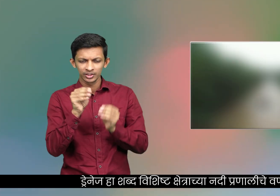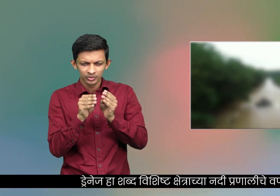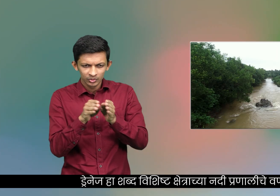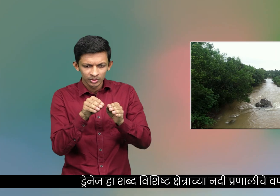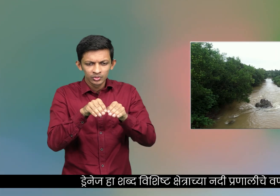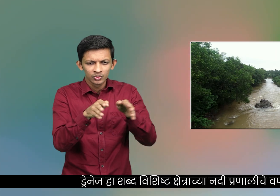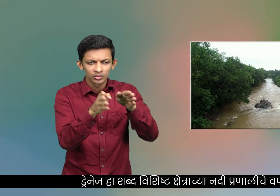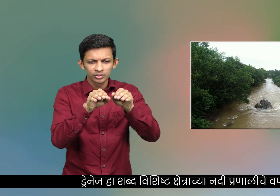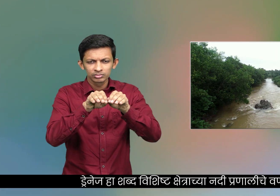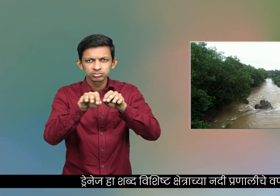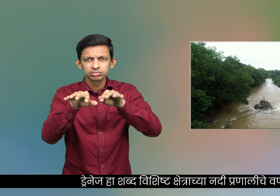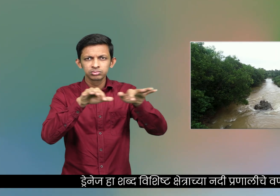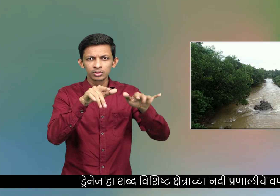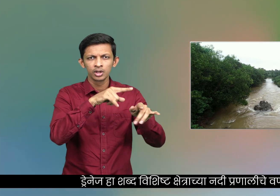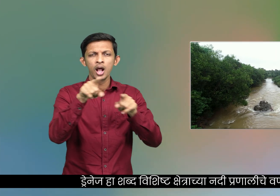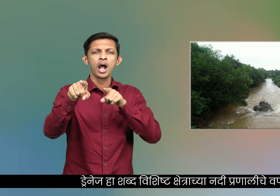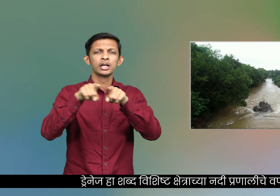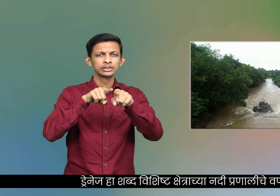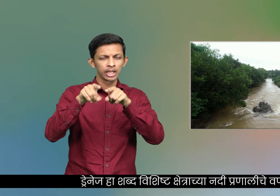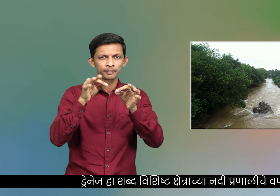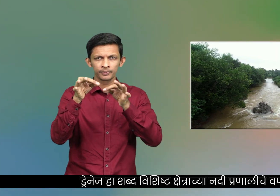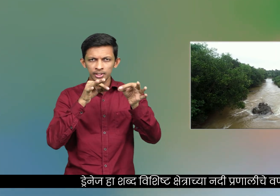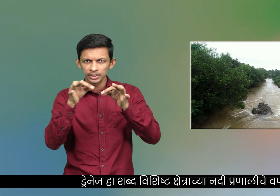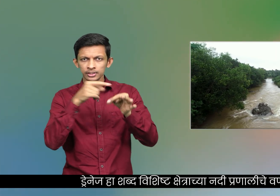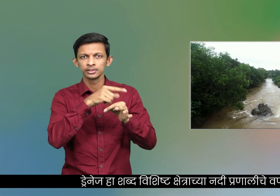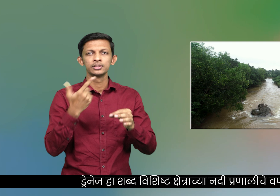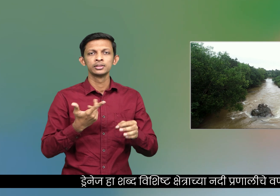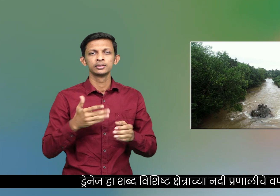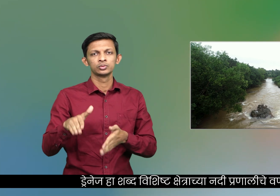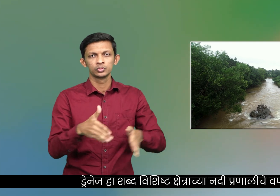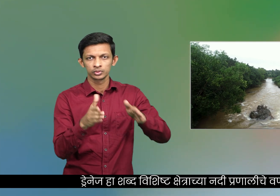ड्रेनेज हा शब्द विशिष्ट क्षेत्राच्या नदी प्रणालीचं वर्णन करतो.